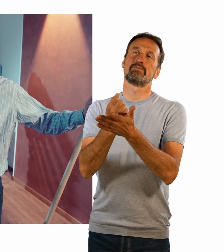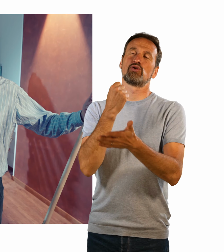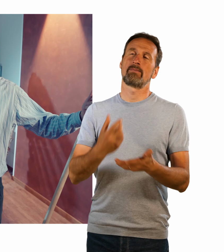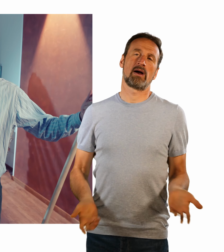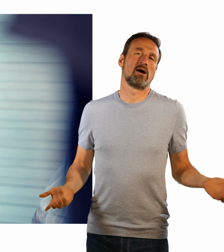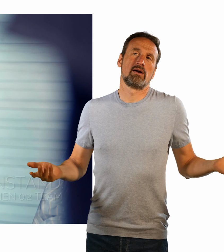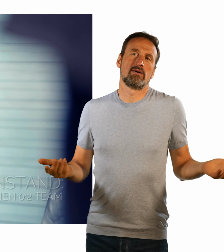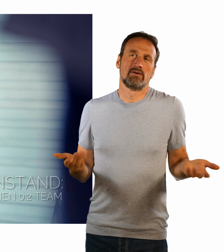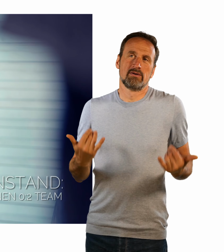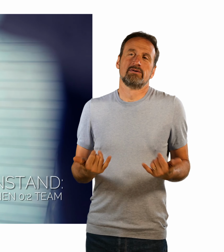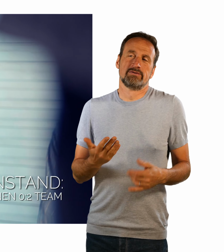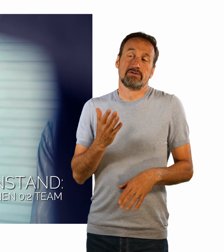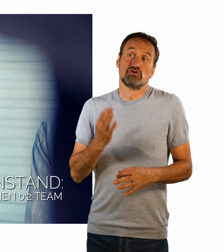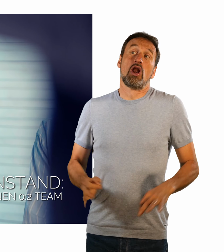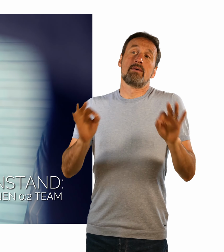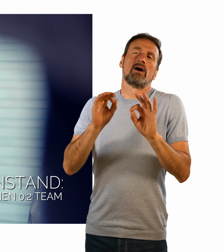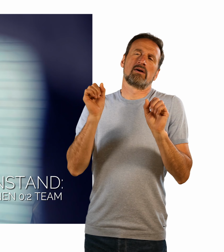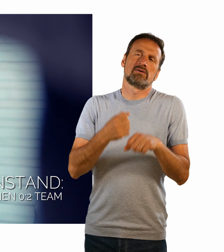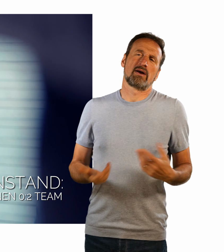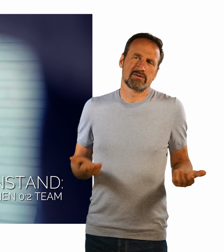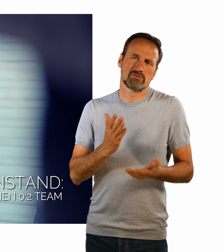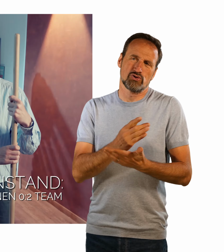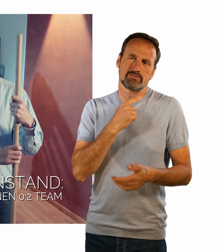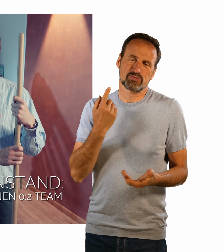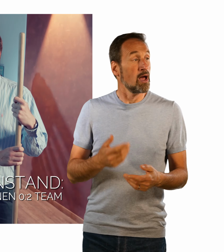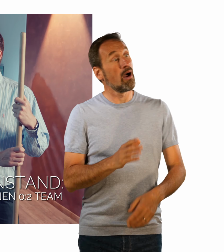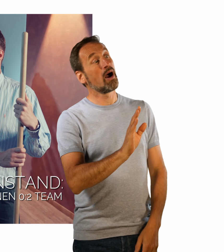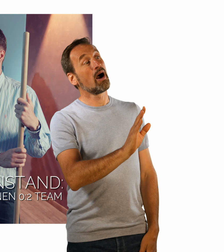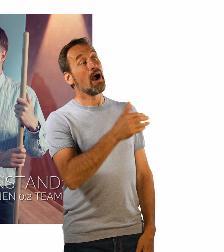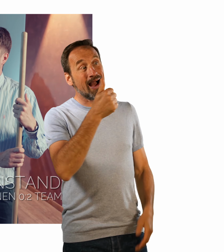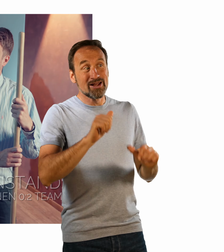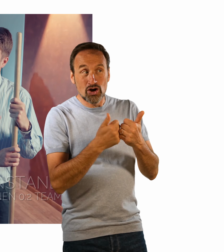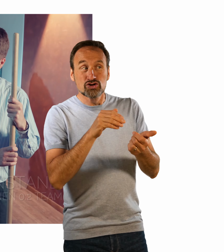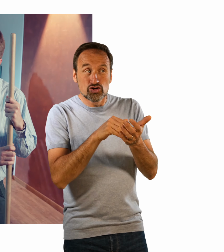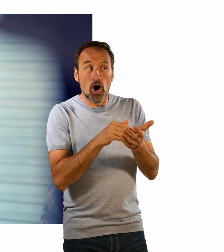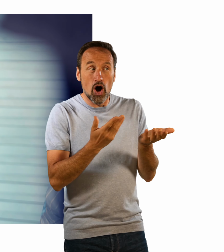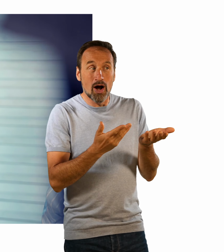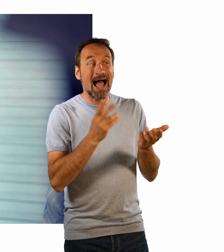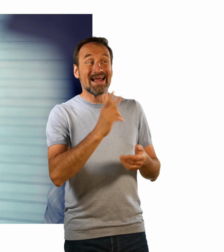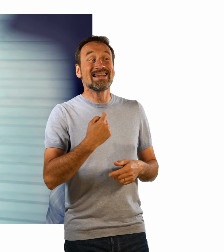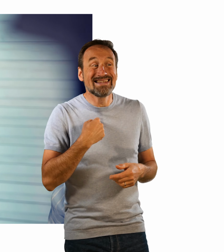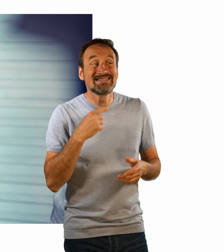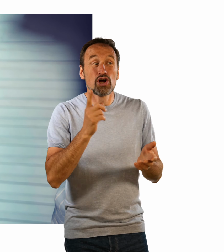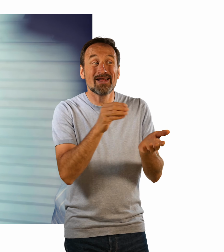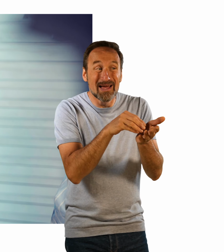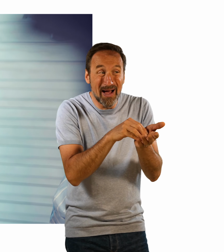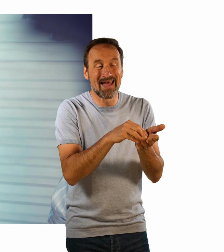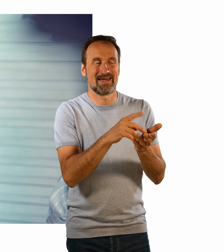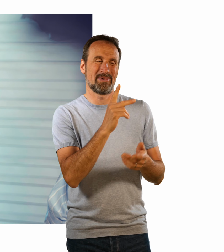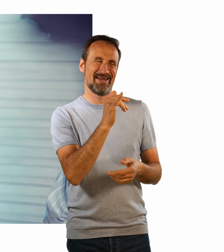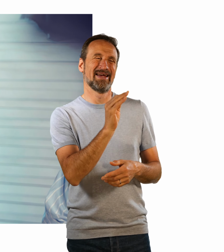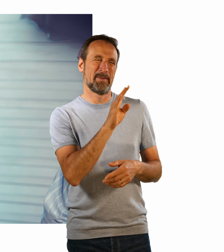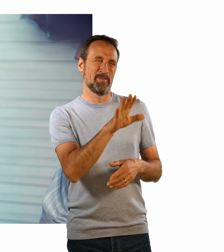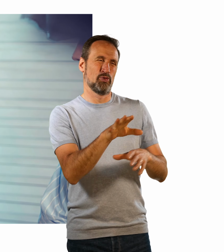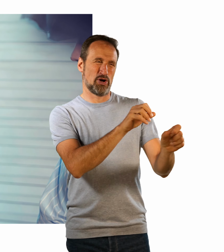haben jetzt einfach die Folge. Naja, haben ja noch eine Challenge offen, die von Kim Mukwenko, wo ich ja eigentlich dabei sein soll. Aus gesundheitlichen Gründen konnte ich nicht